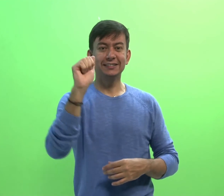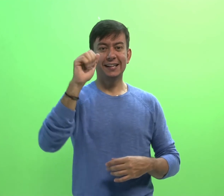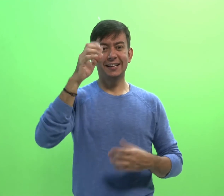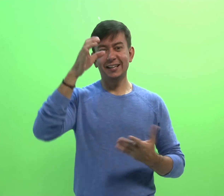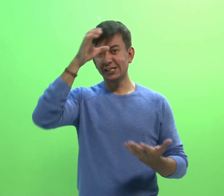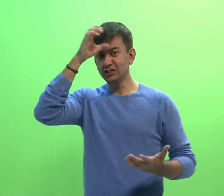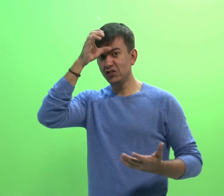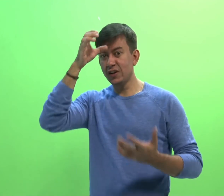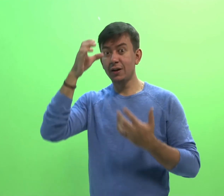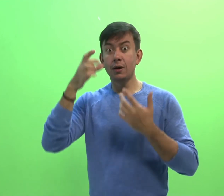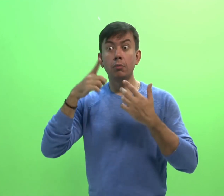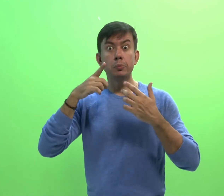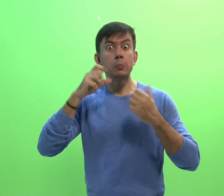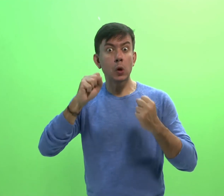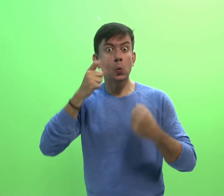tia, tia.